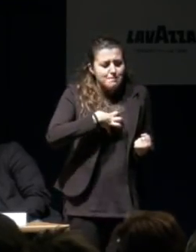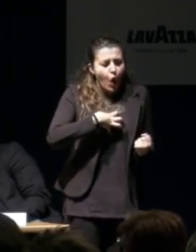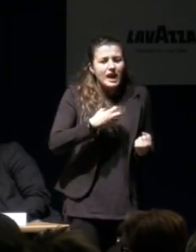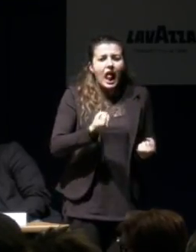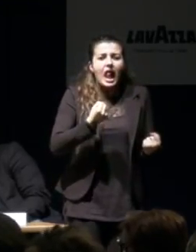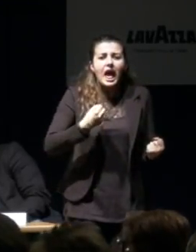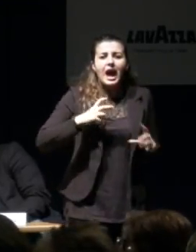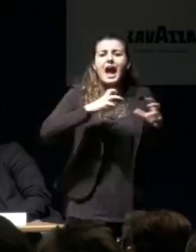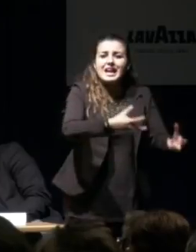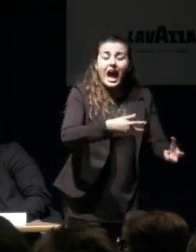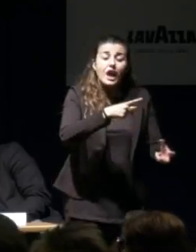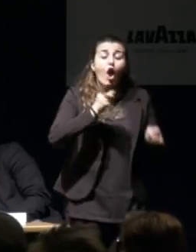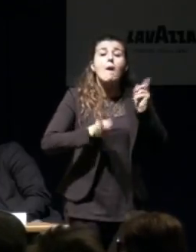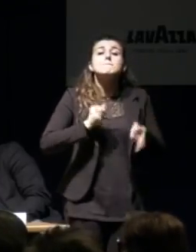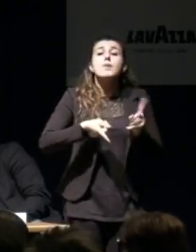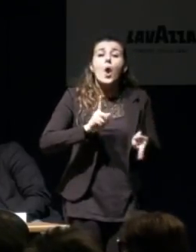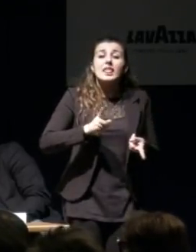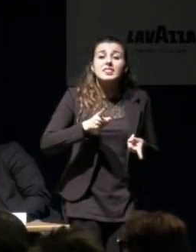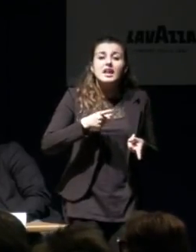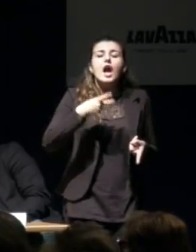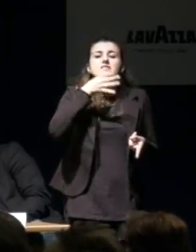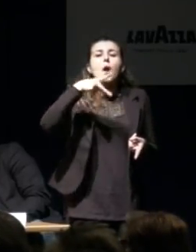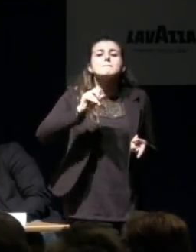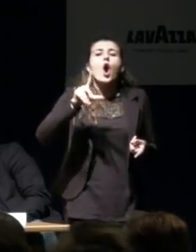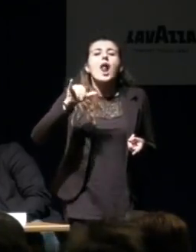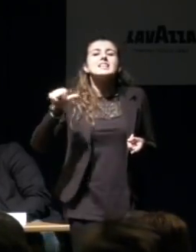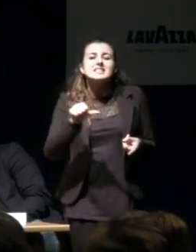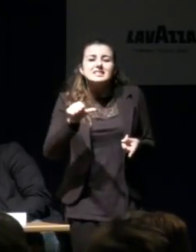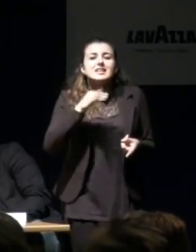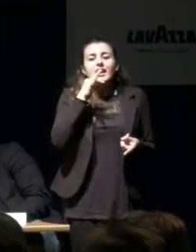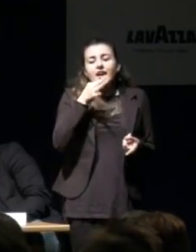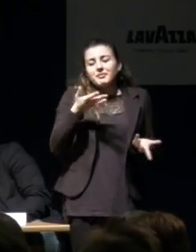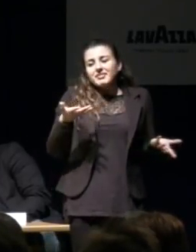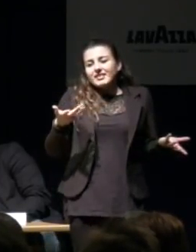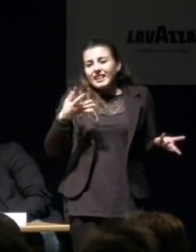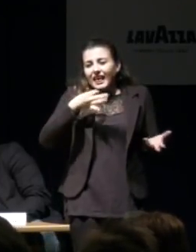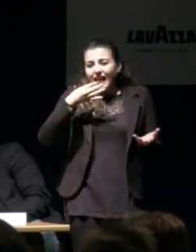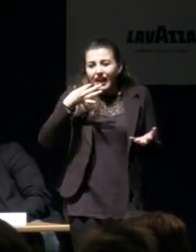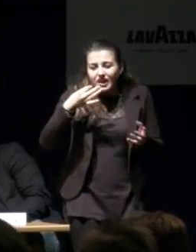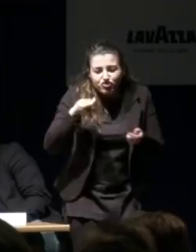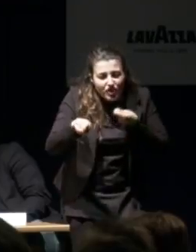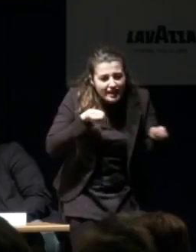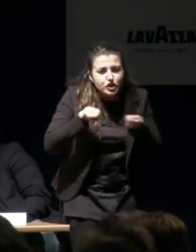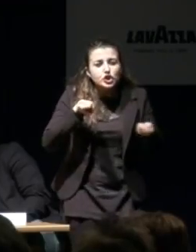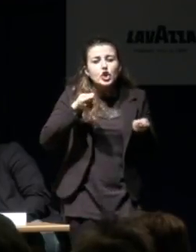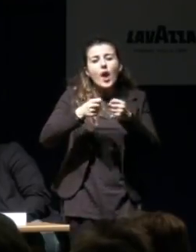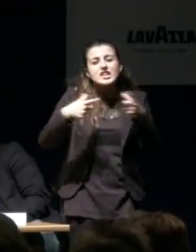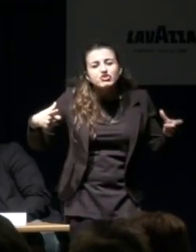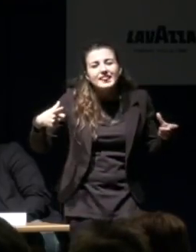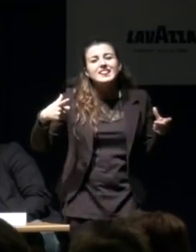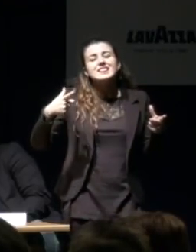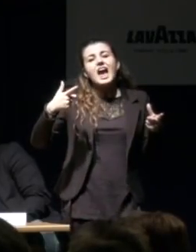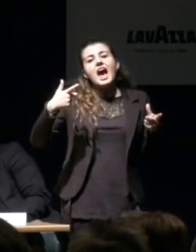la politica era la polis l'interesse della gestione della della città